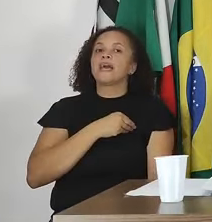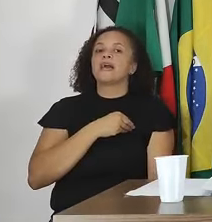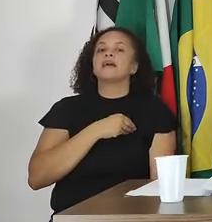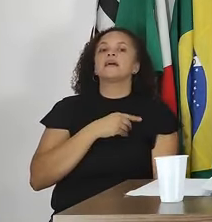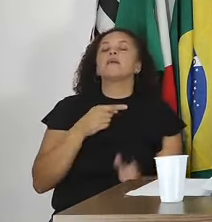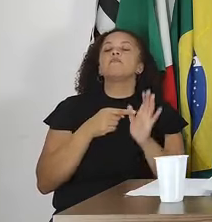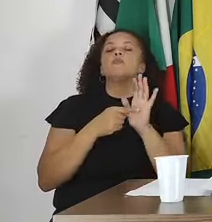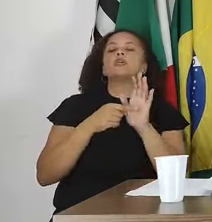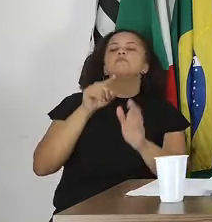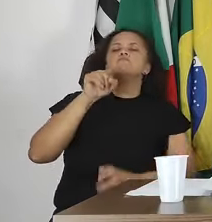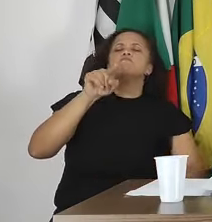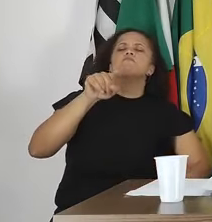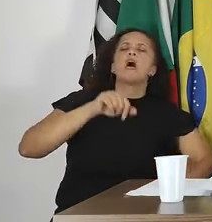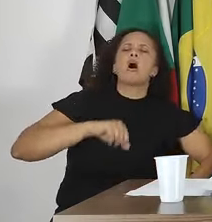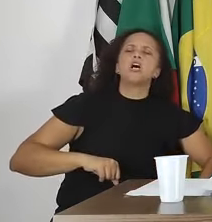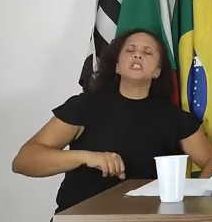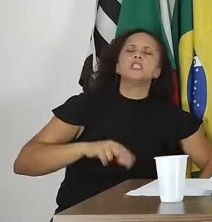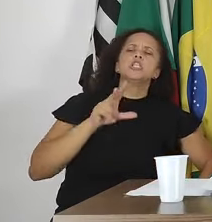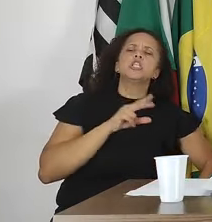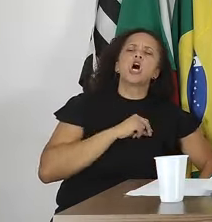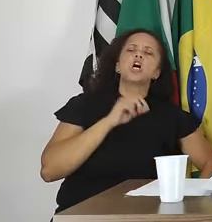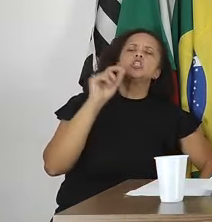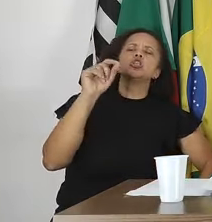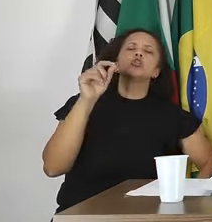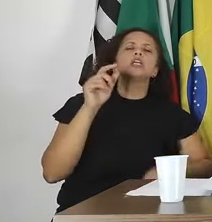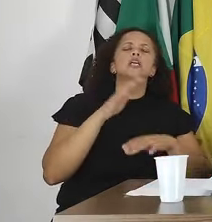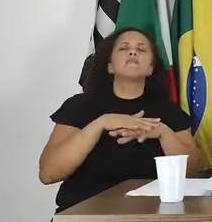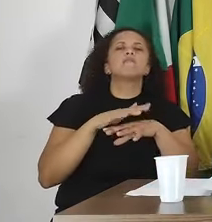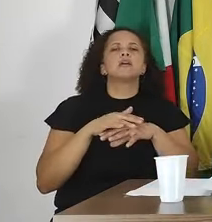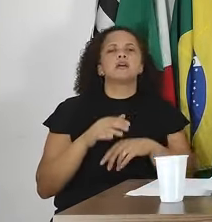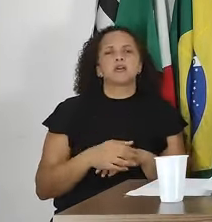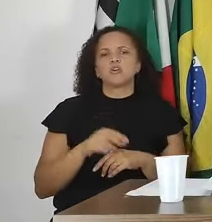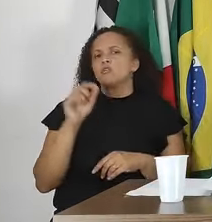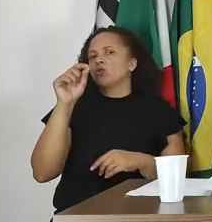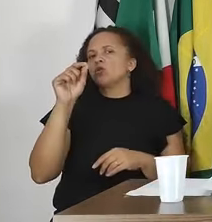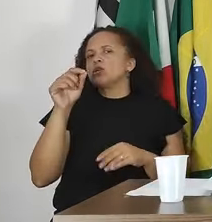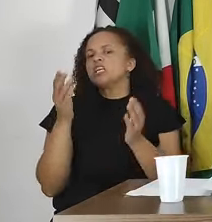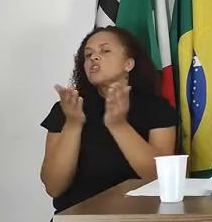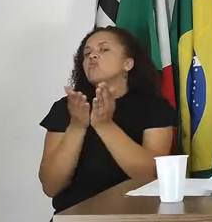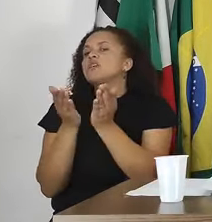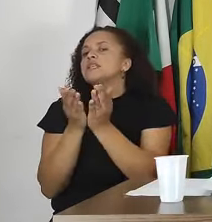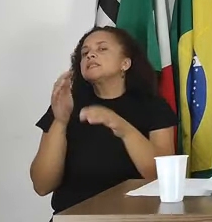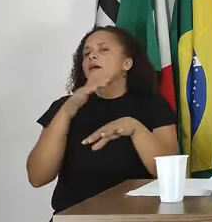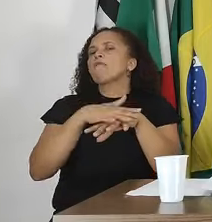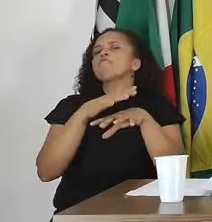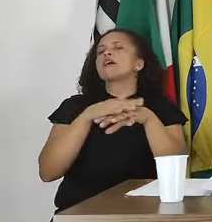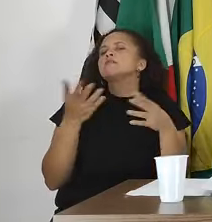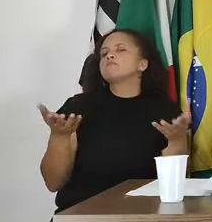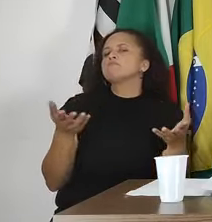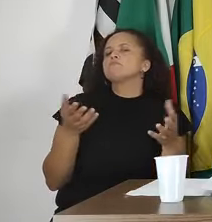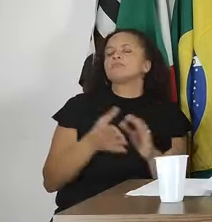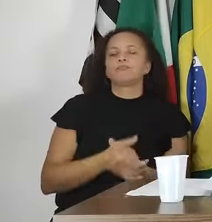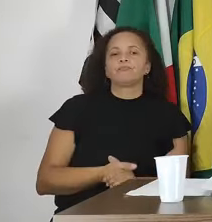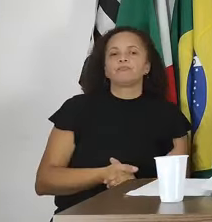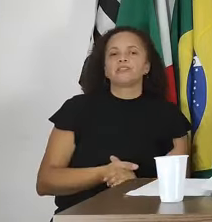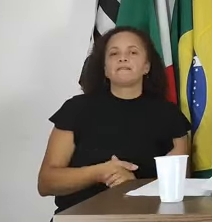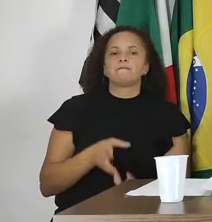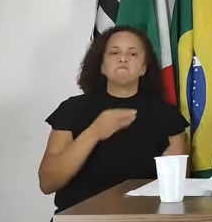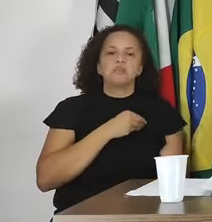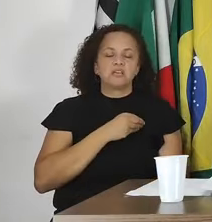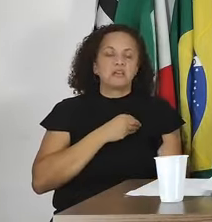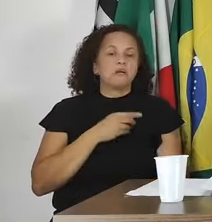que ele fez, não é isso? Olha aquele crente fez, olha aquele cristão, olha o que ele fez. Ele não se